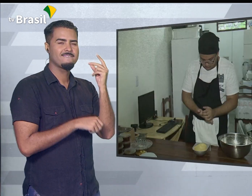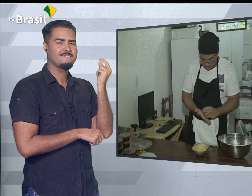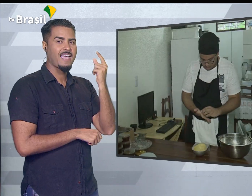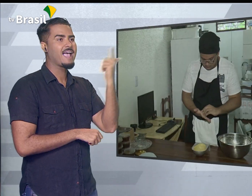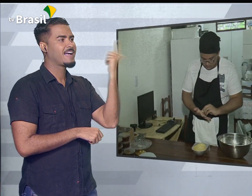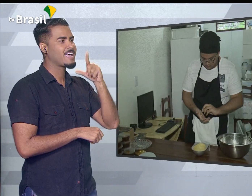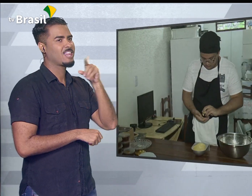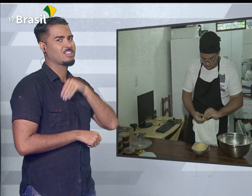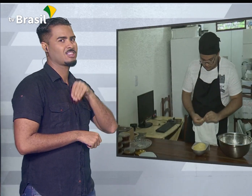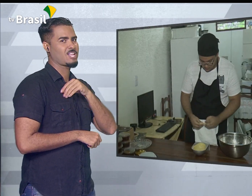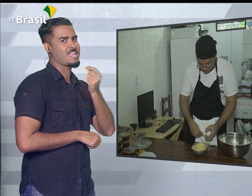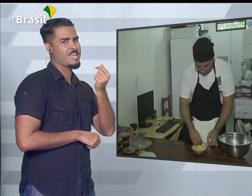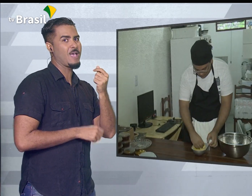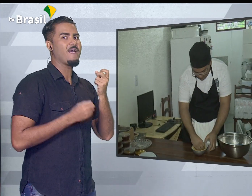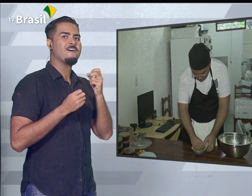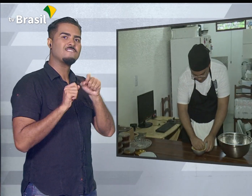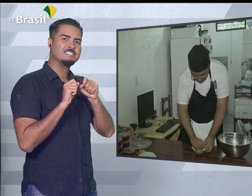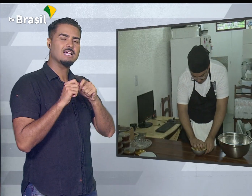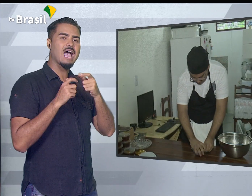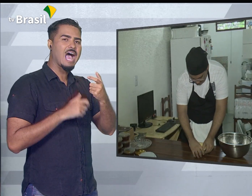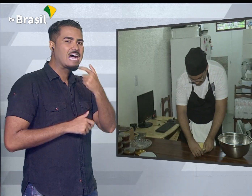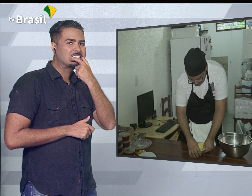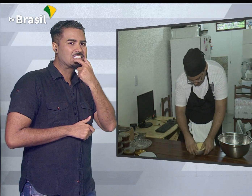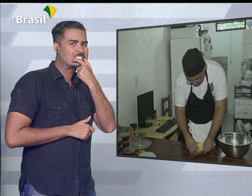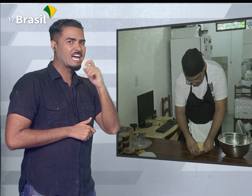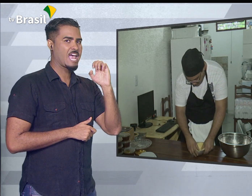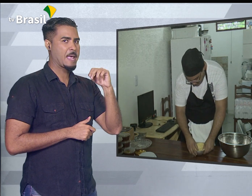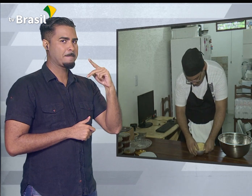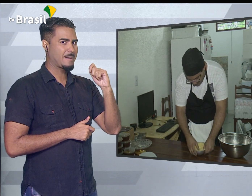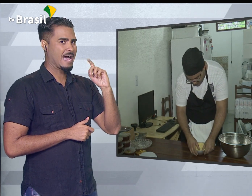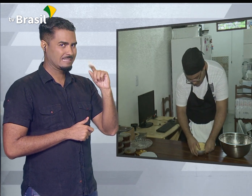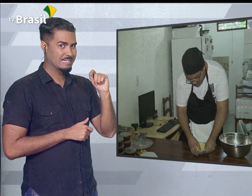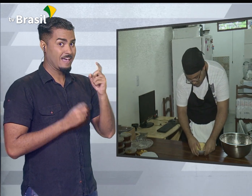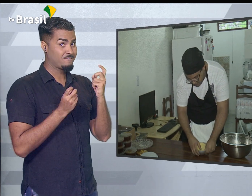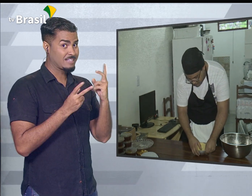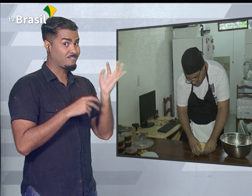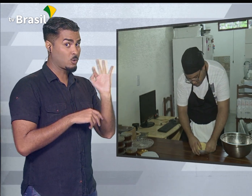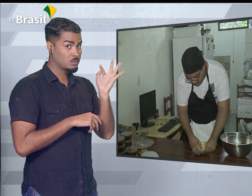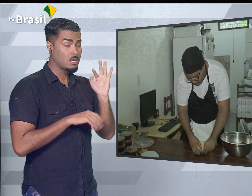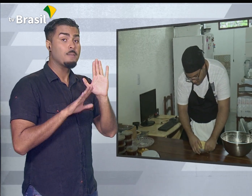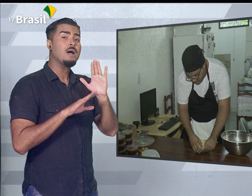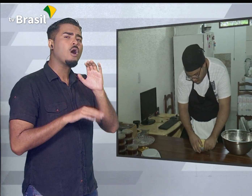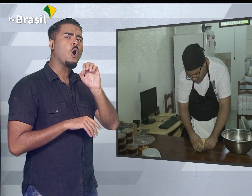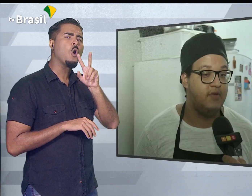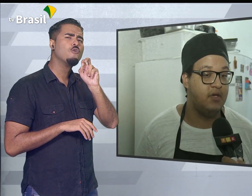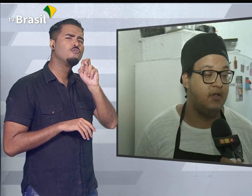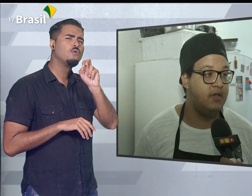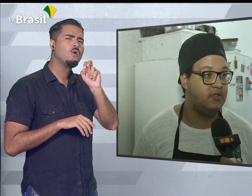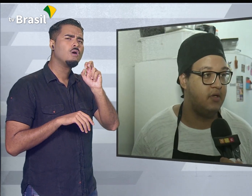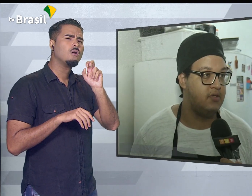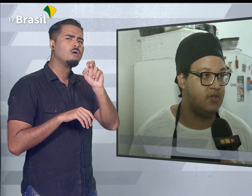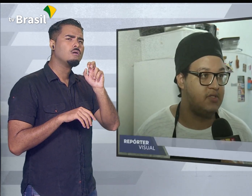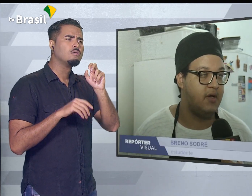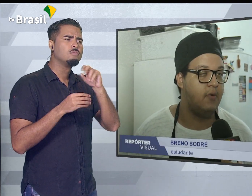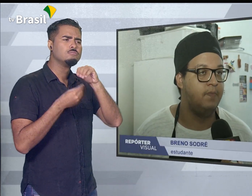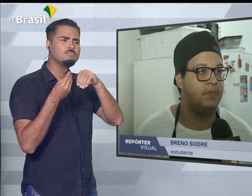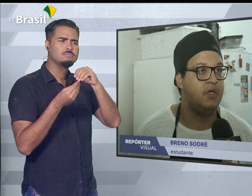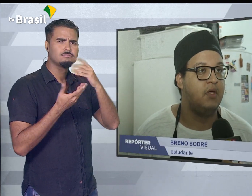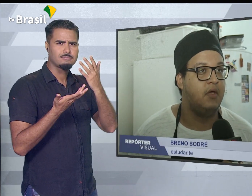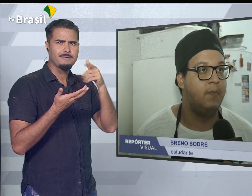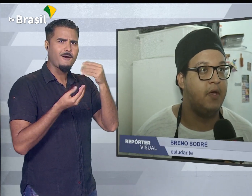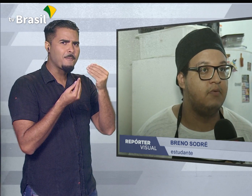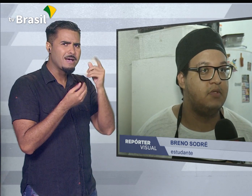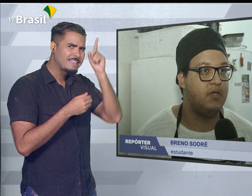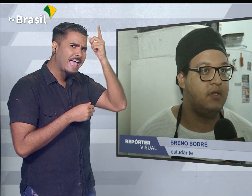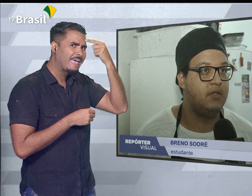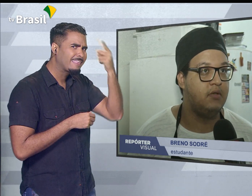extra. Começou a fazer empadas e vender na faculdade. Mas e o ovo de Páscoa? De onde veio? Veio de uma cliente na rede social.